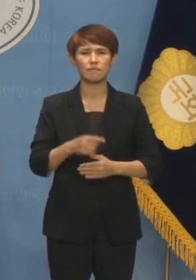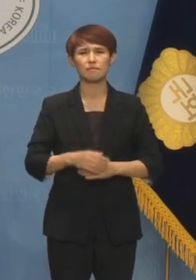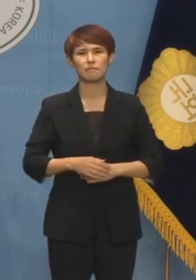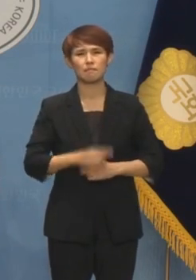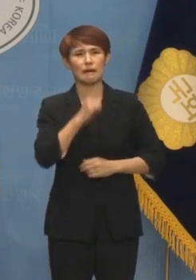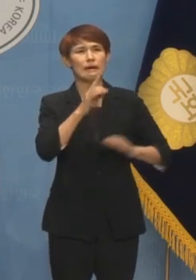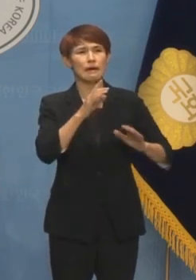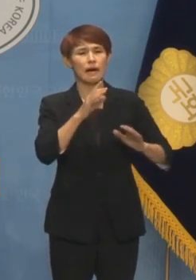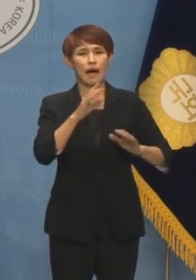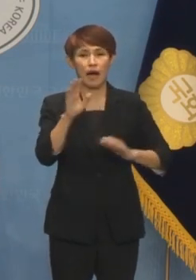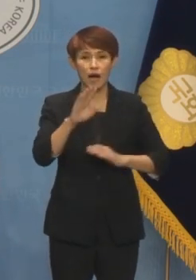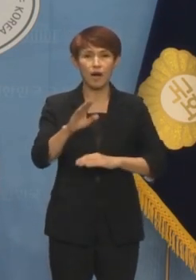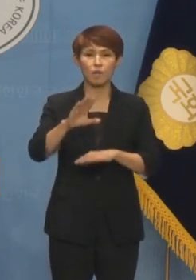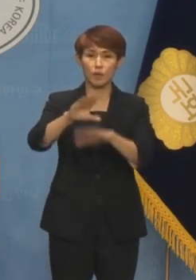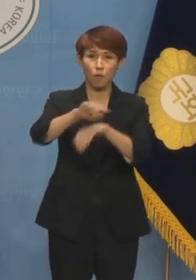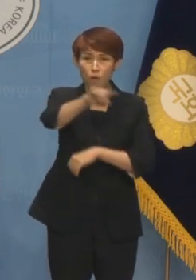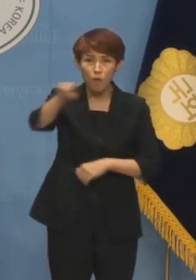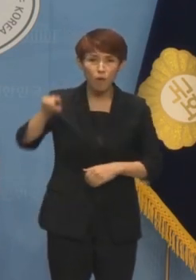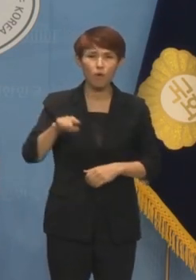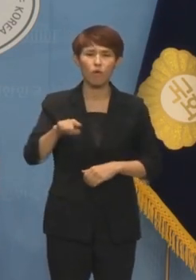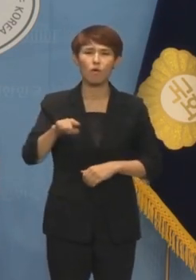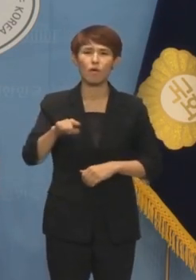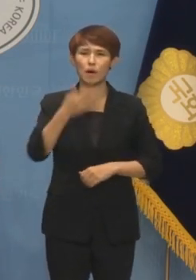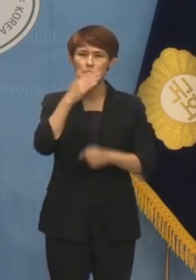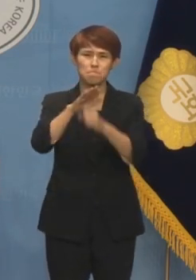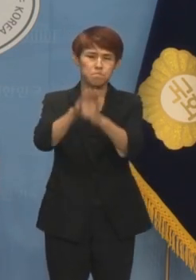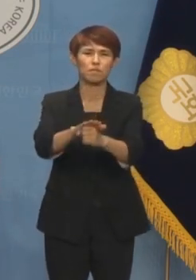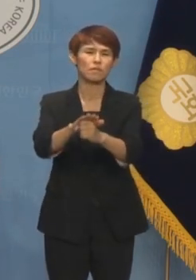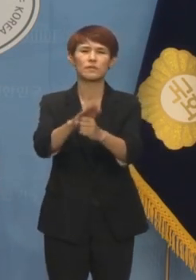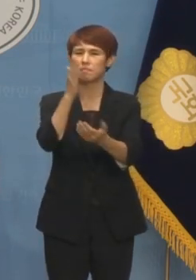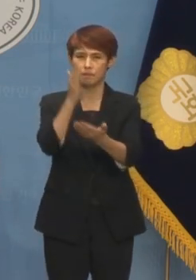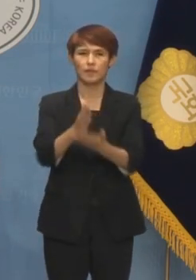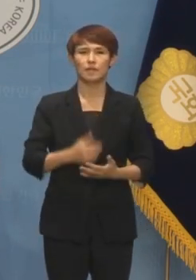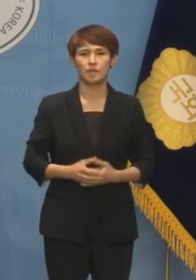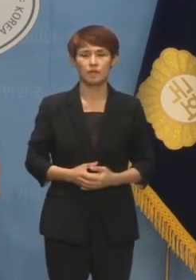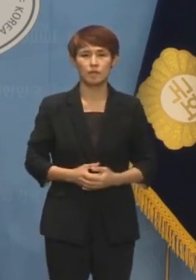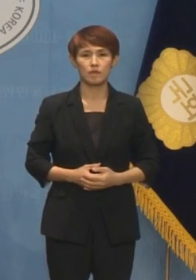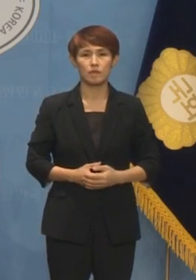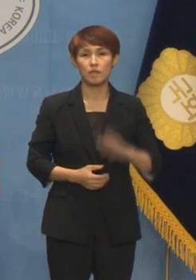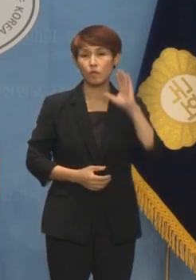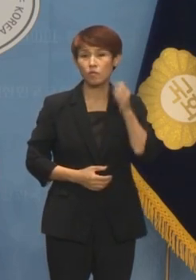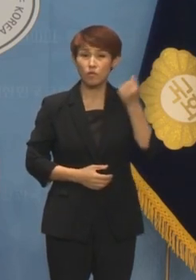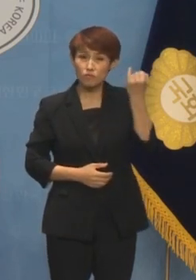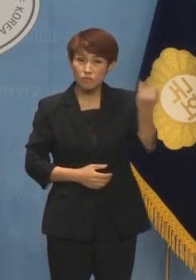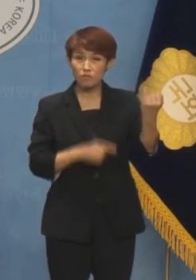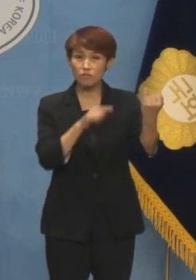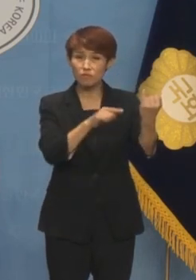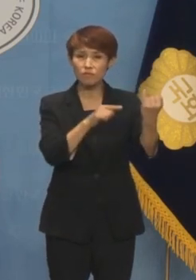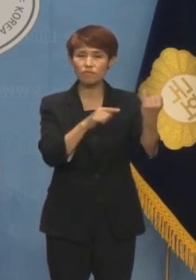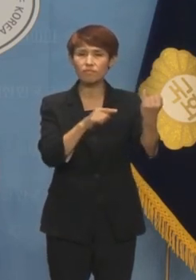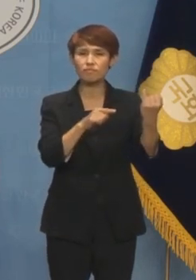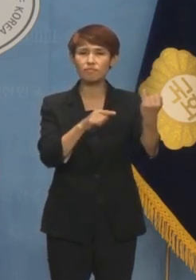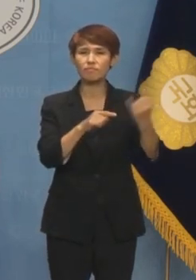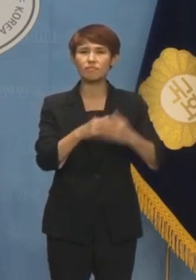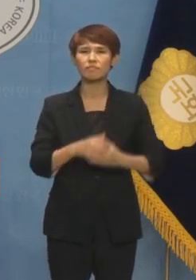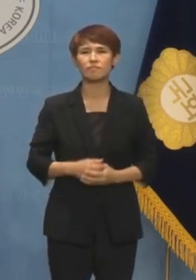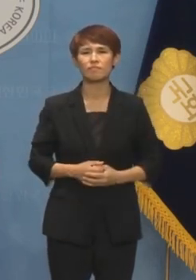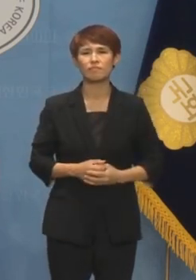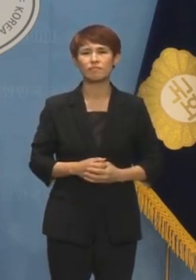하지 못하는 언론도 이제 그만 이틀막하고 놓아주십시오. 김건희 여사는 대한민국의 신성불가침